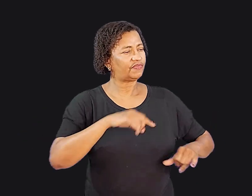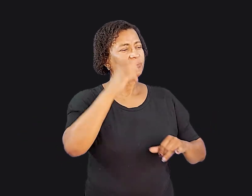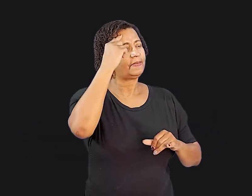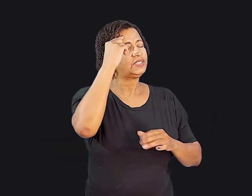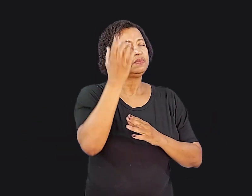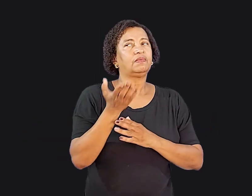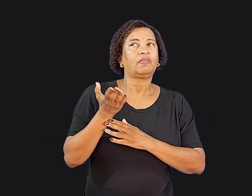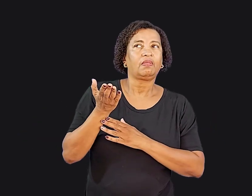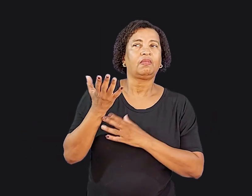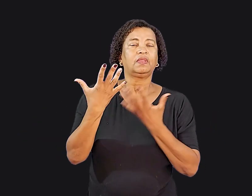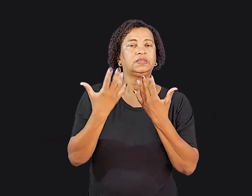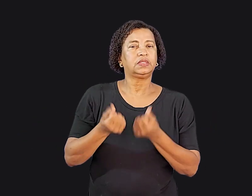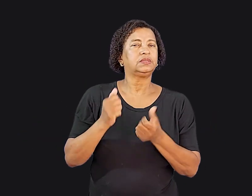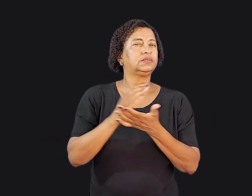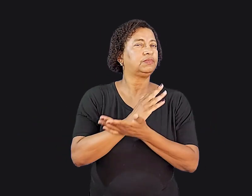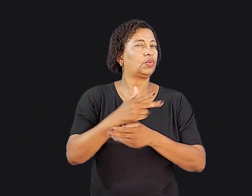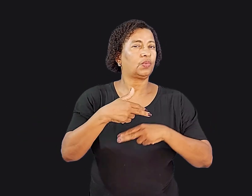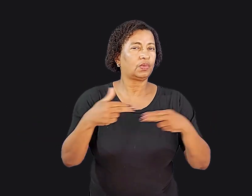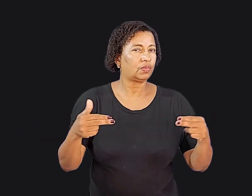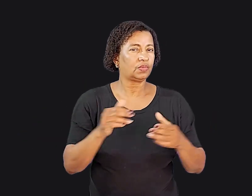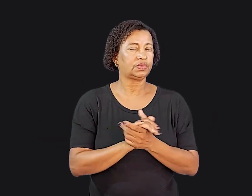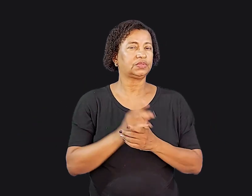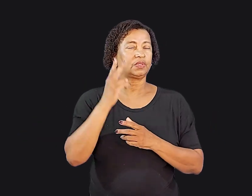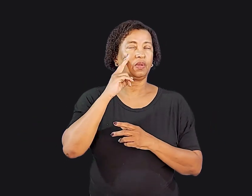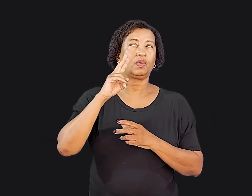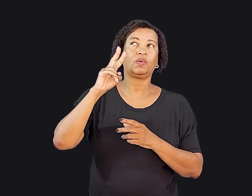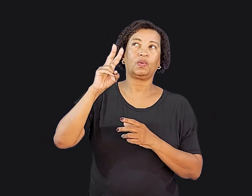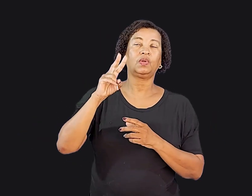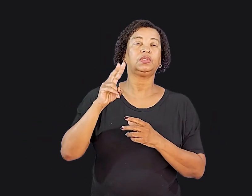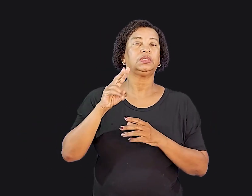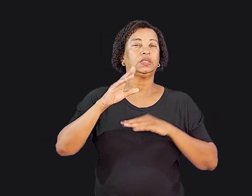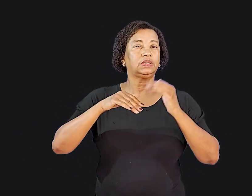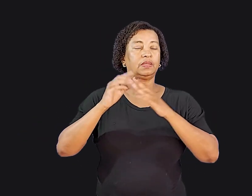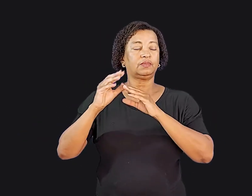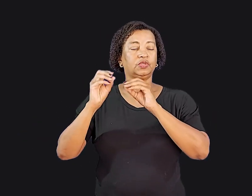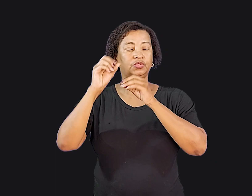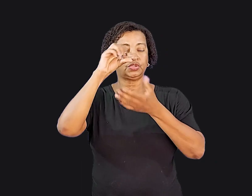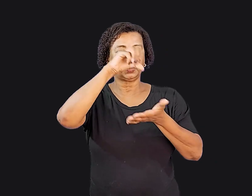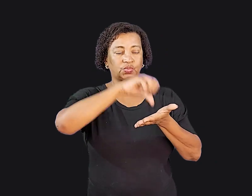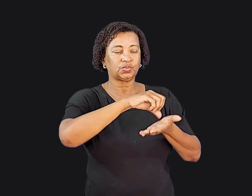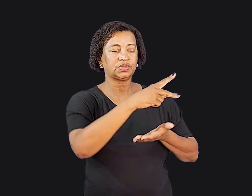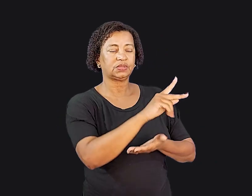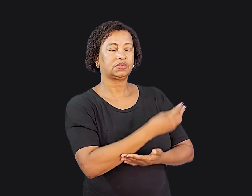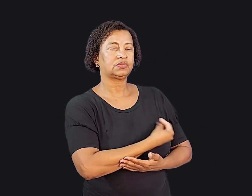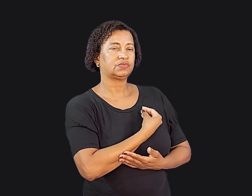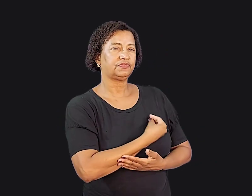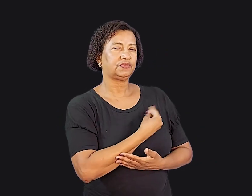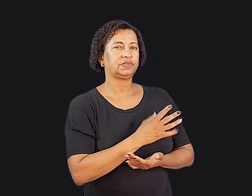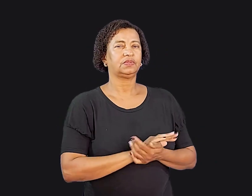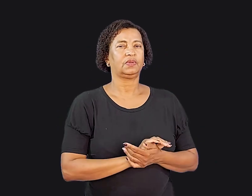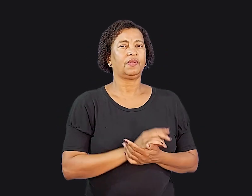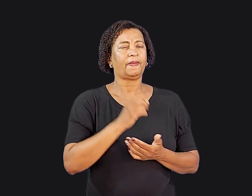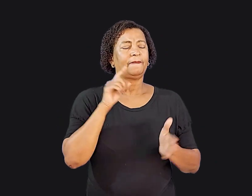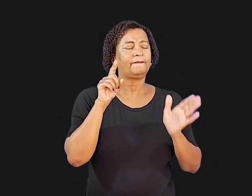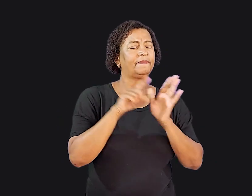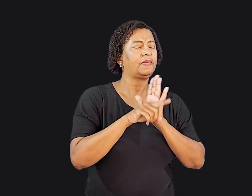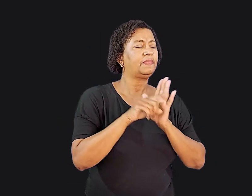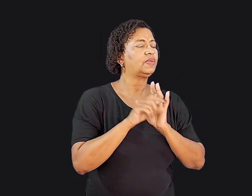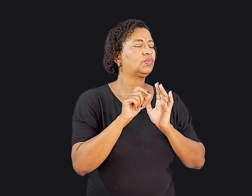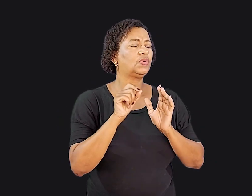mão estendida esperando receber alguma coisa. Olhe para cima e coloque as mãos de Deus no centro da sua vida. Não fique perguntando o que Deus